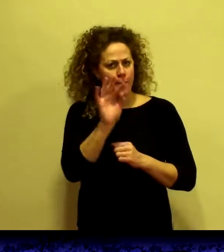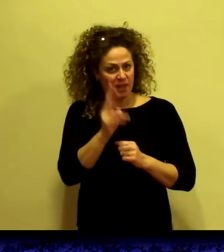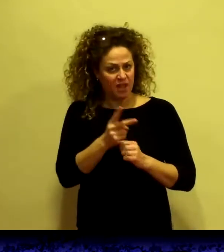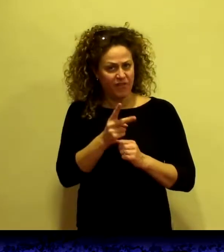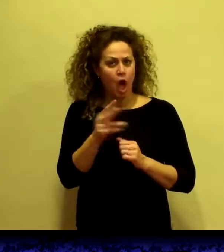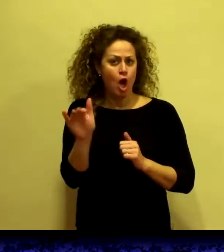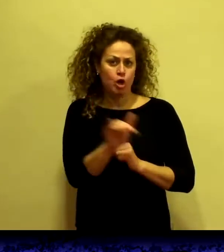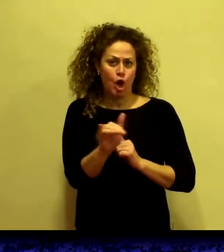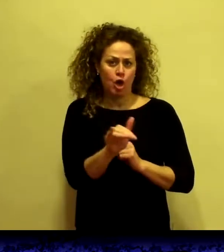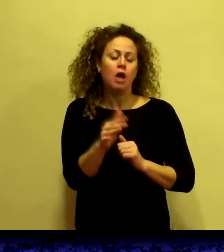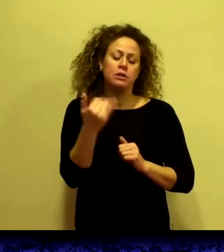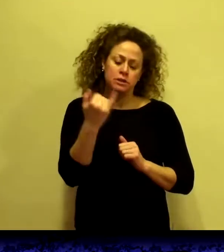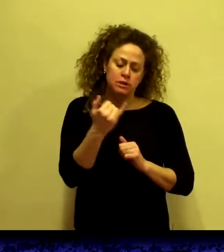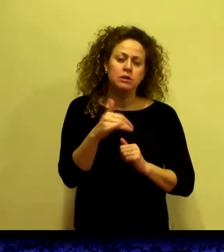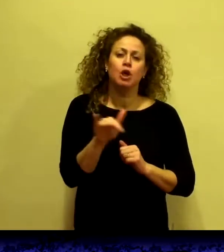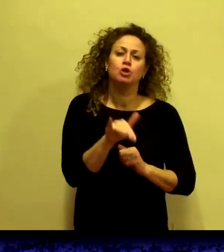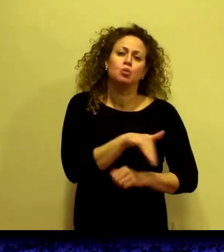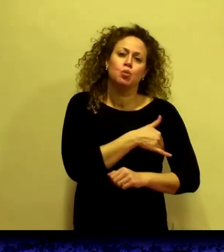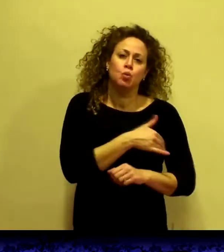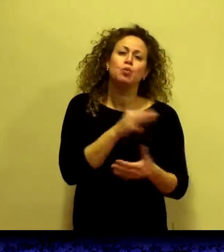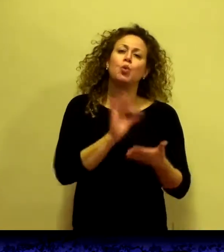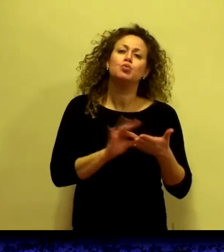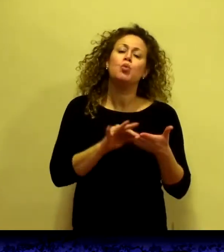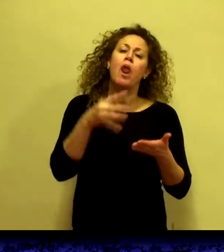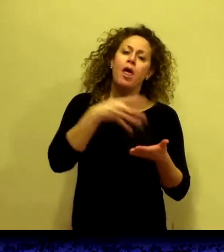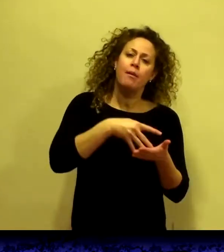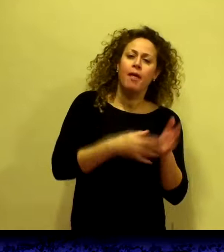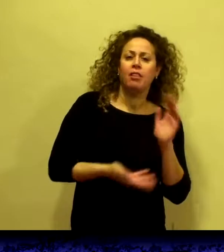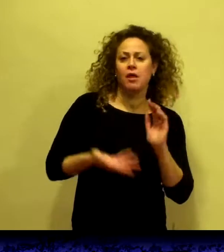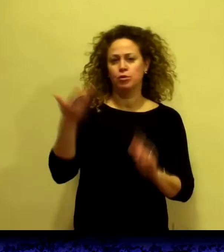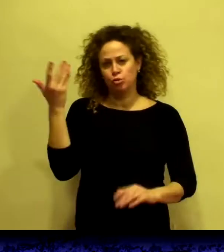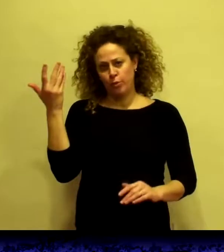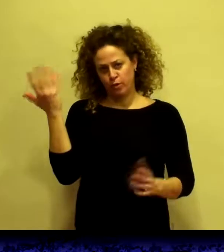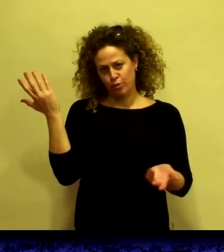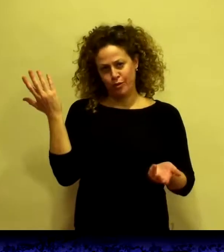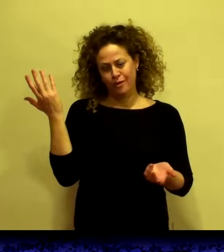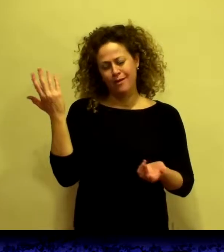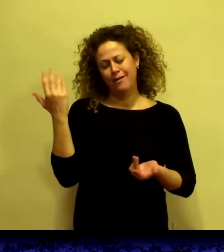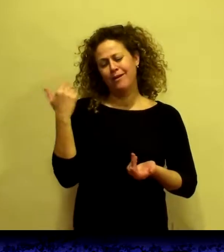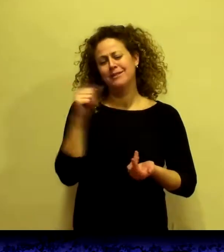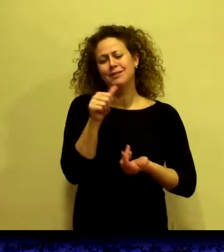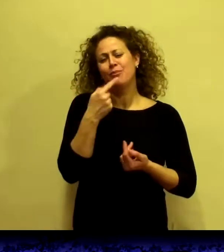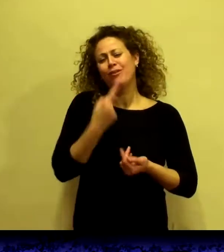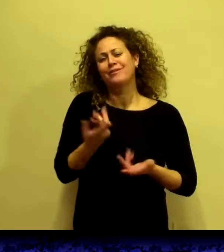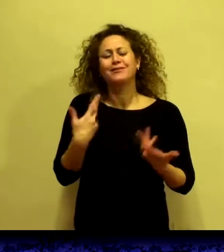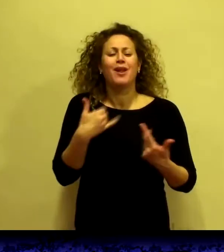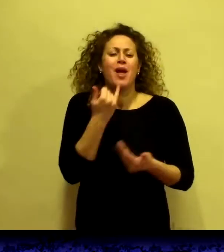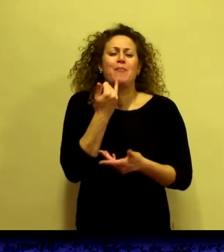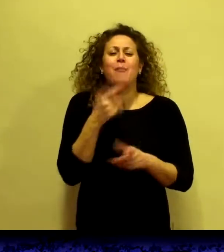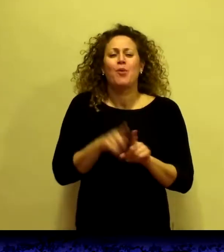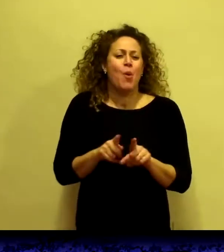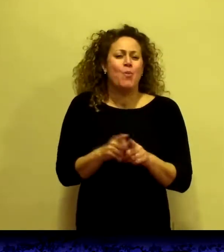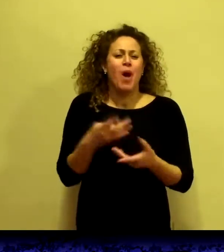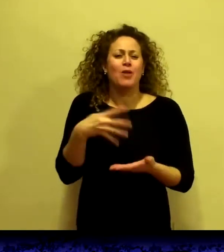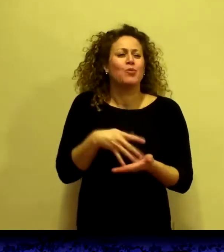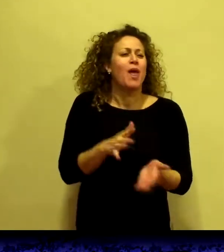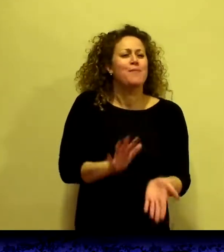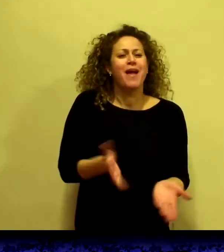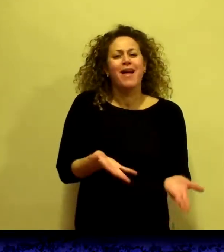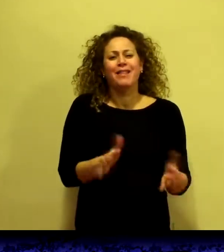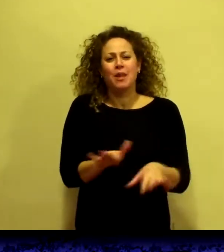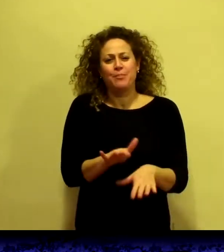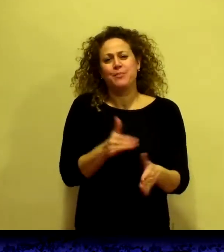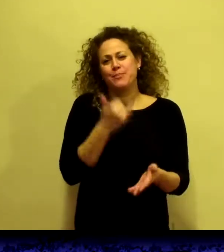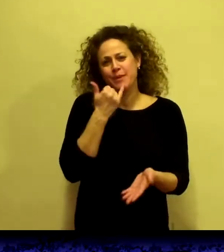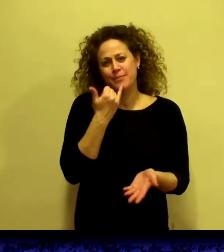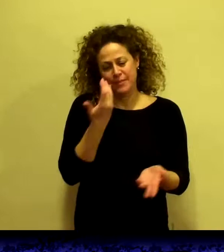cioè dalle medie dalle medie, scuole medie superiori. Per me sono bambini, li vedo come anche bambini. Per me però sai, non